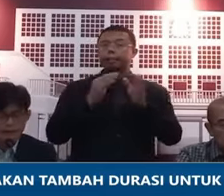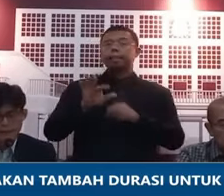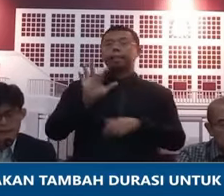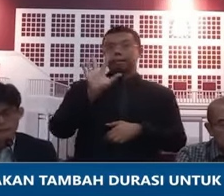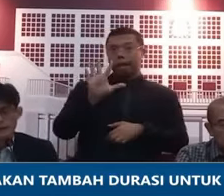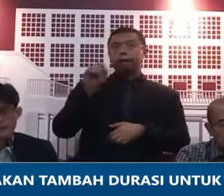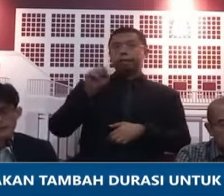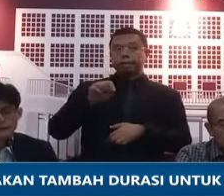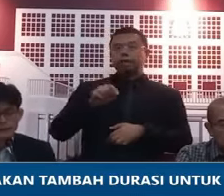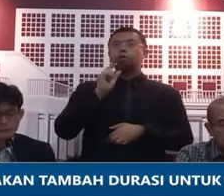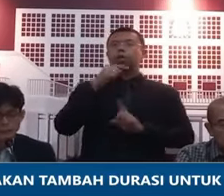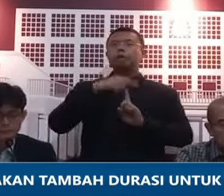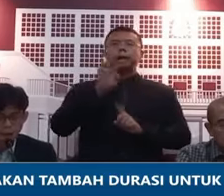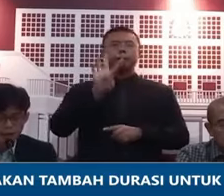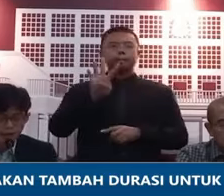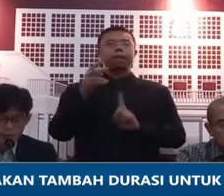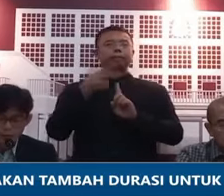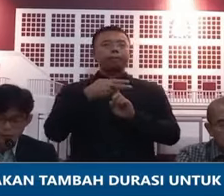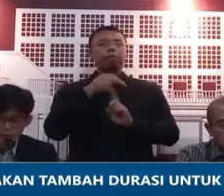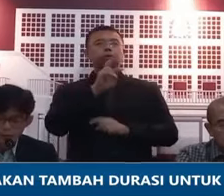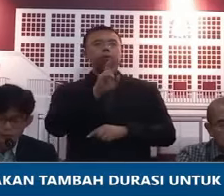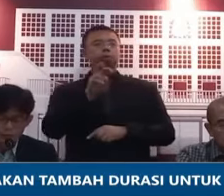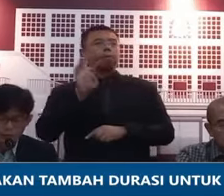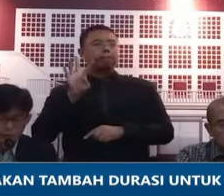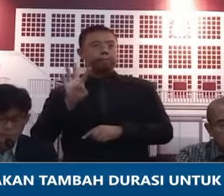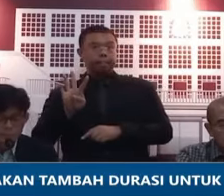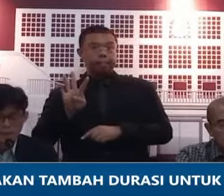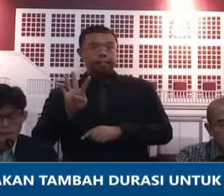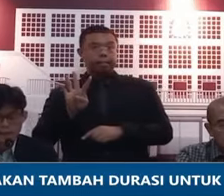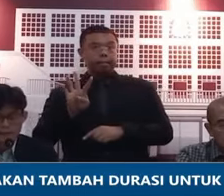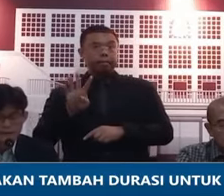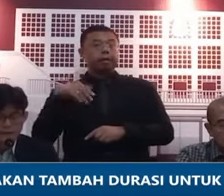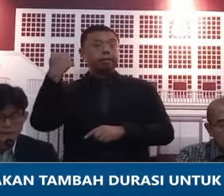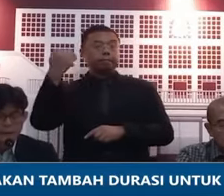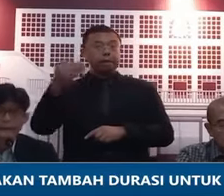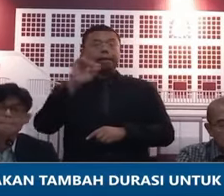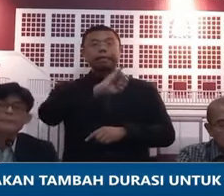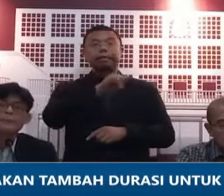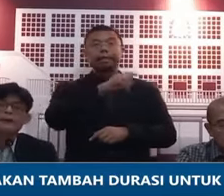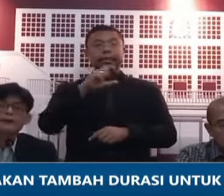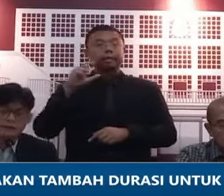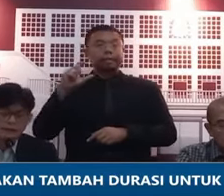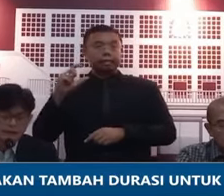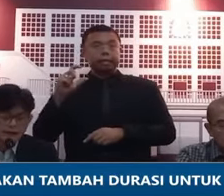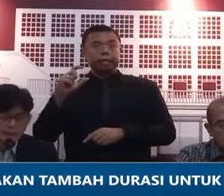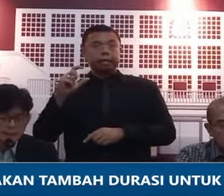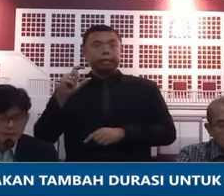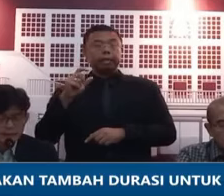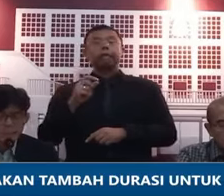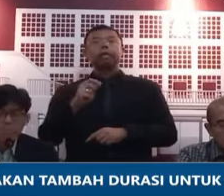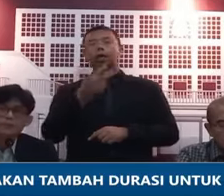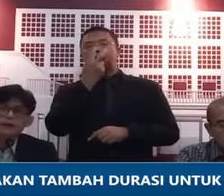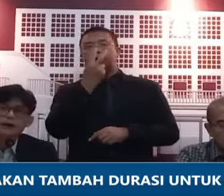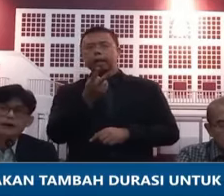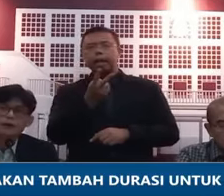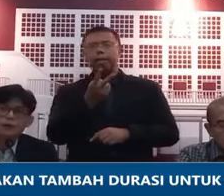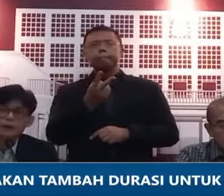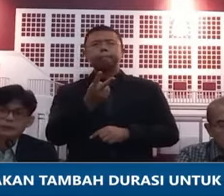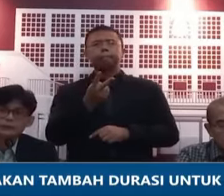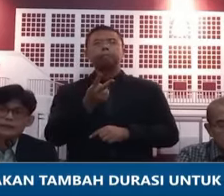Pilpres 2019. Dikatakan oleh Agus, penambahan durasi closing statement merupakan usulan dari tim kampanye yang disepakati oleh